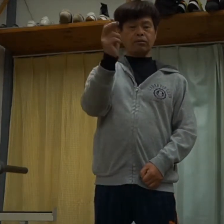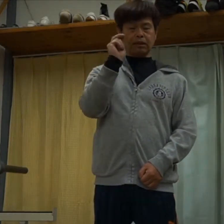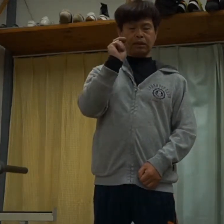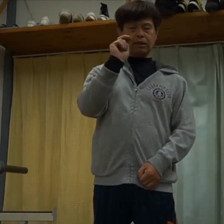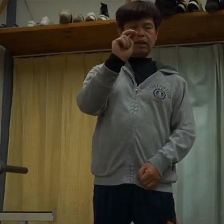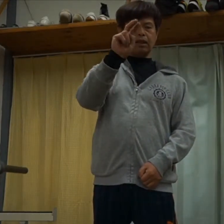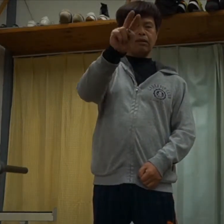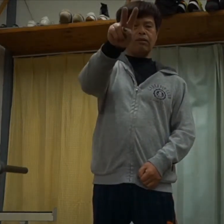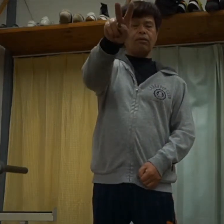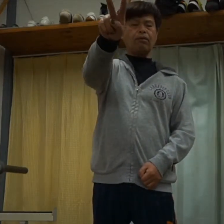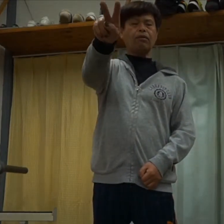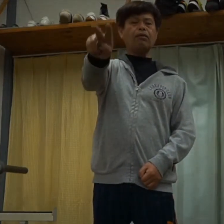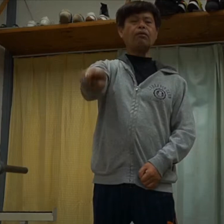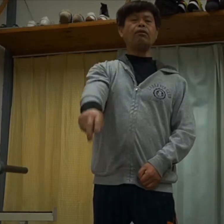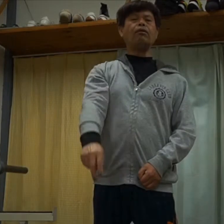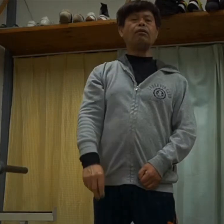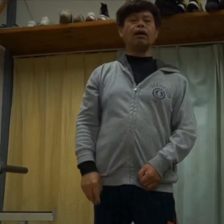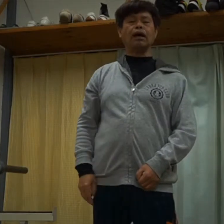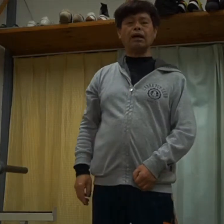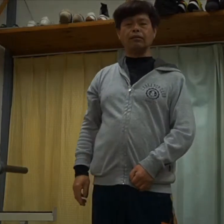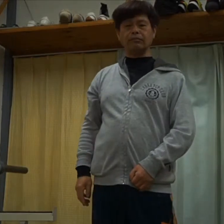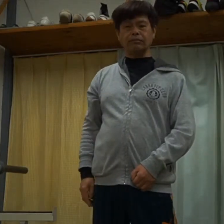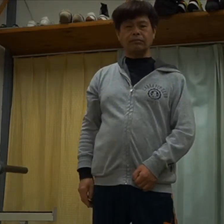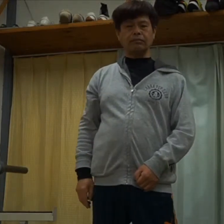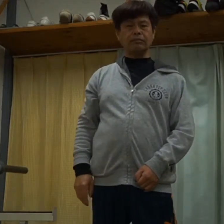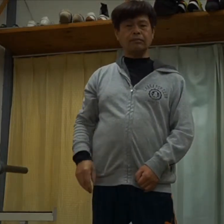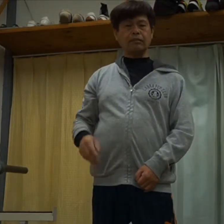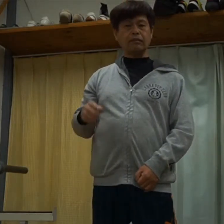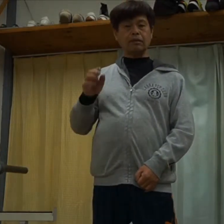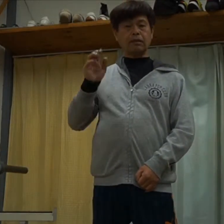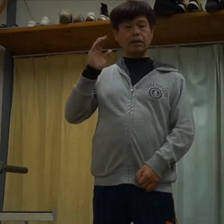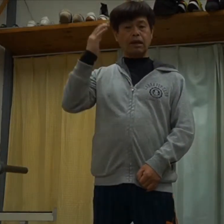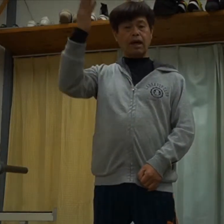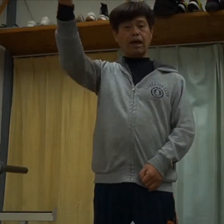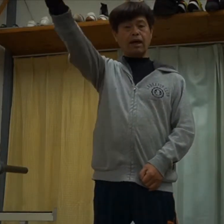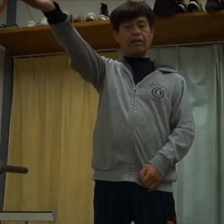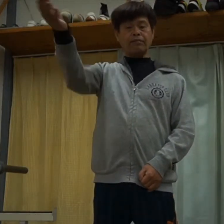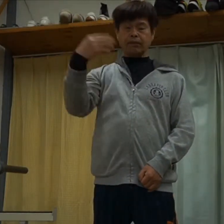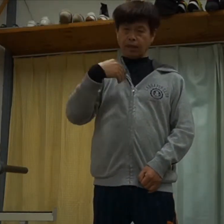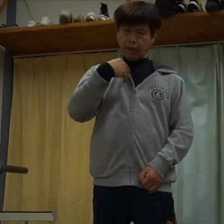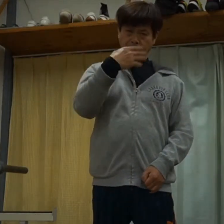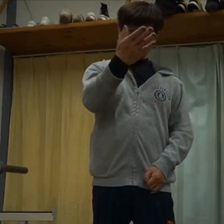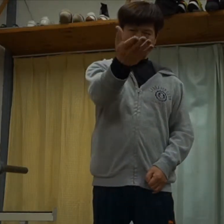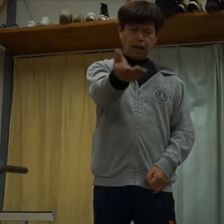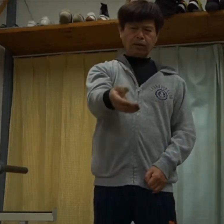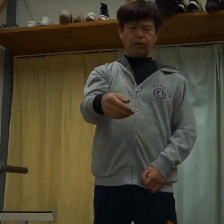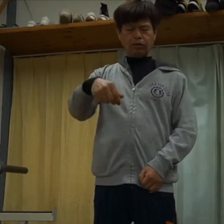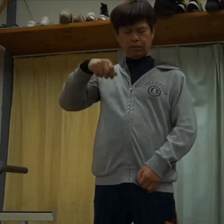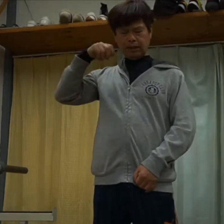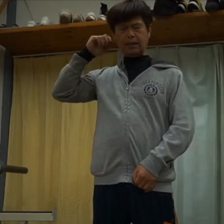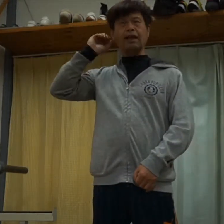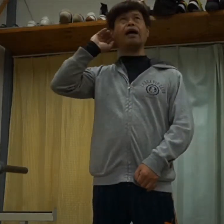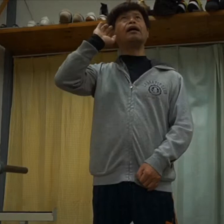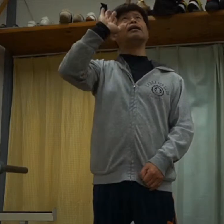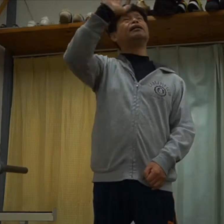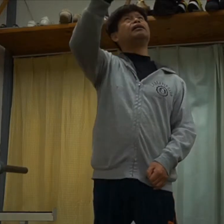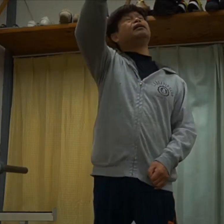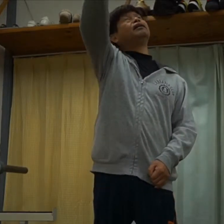を見てゴーランあれがあなたを未来